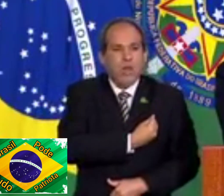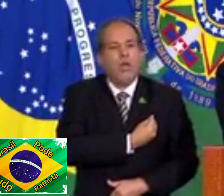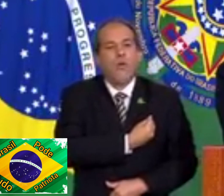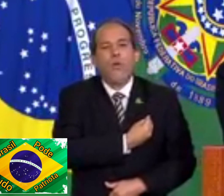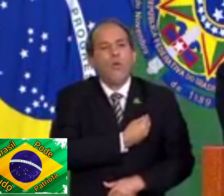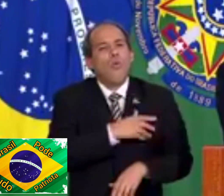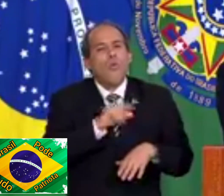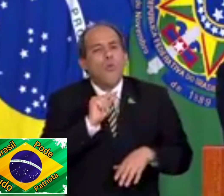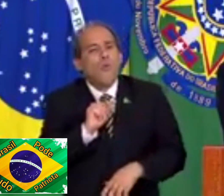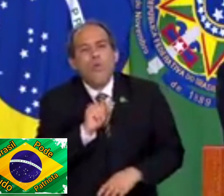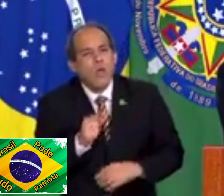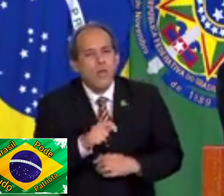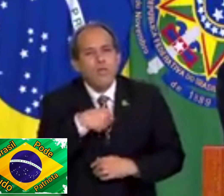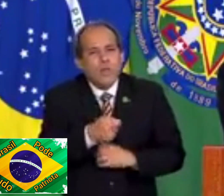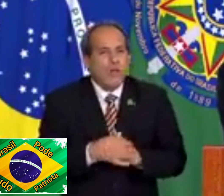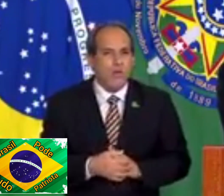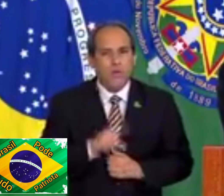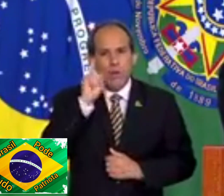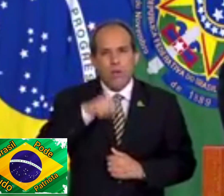liberdade.